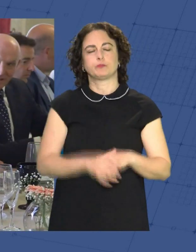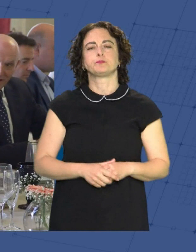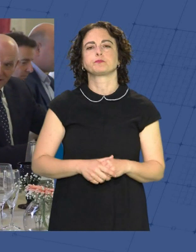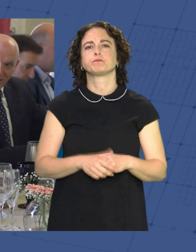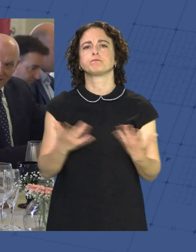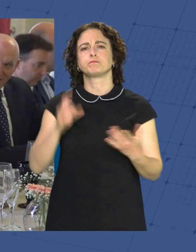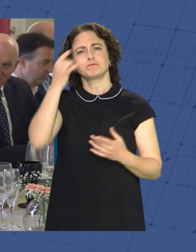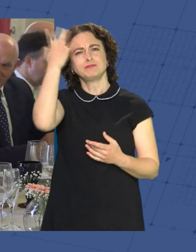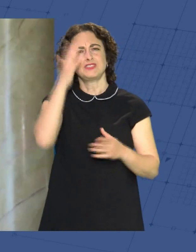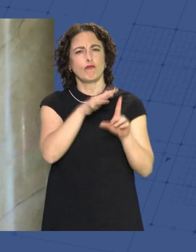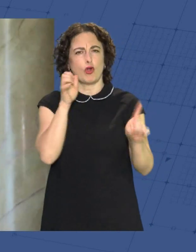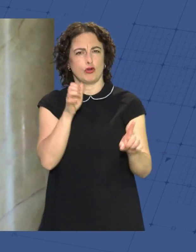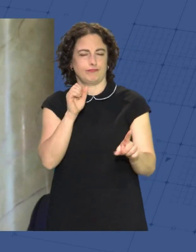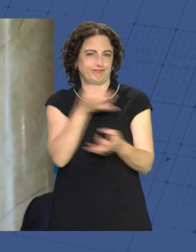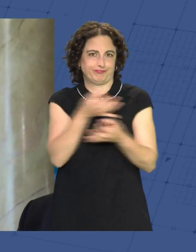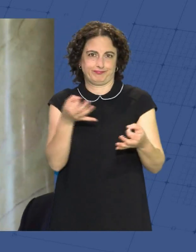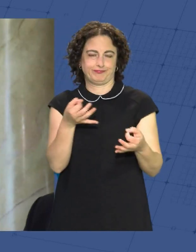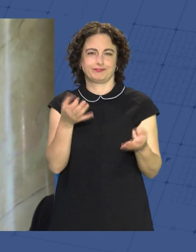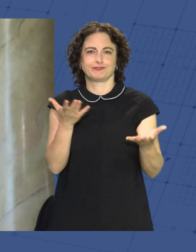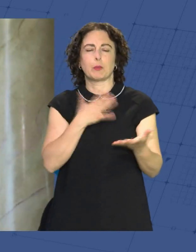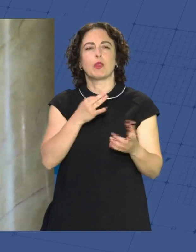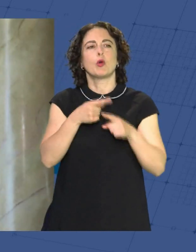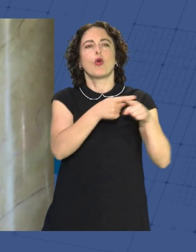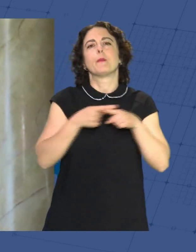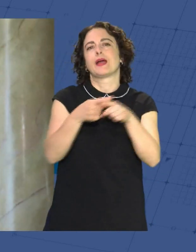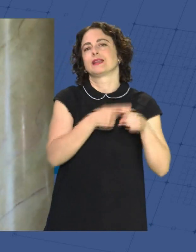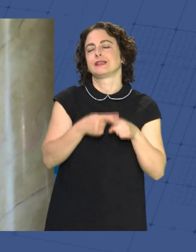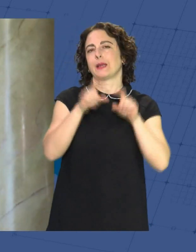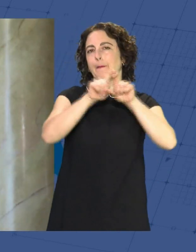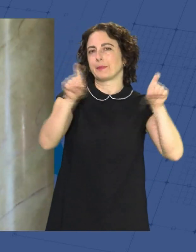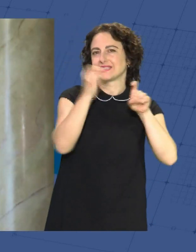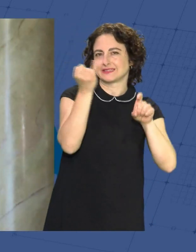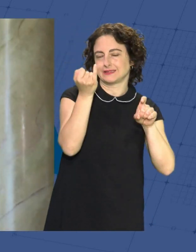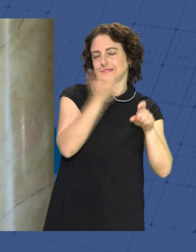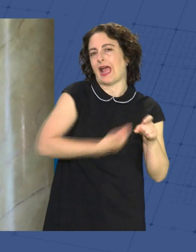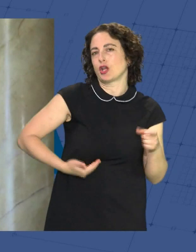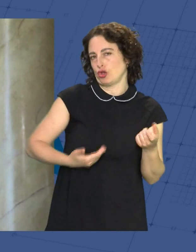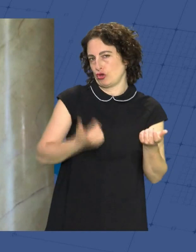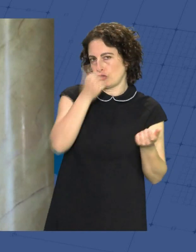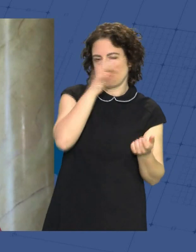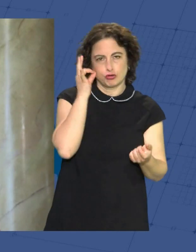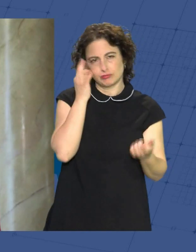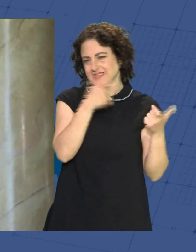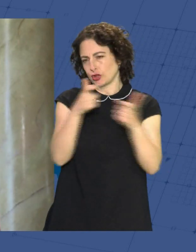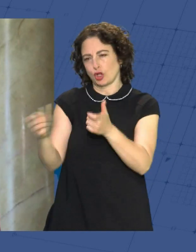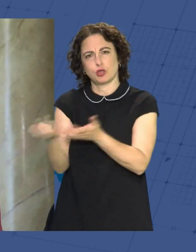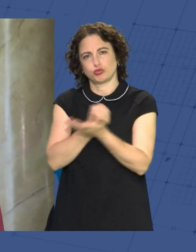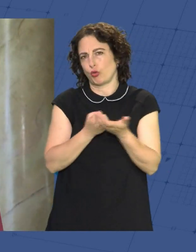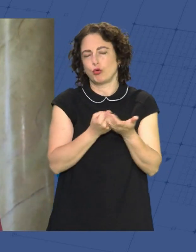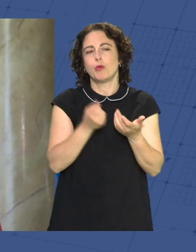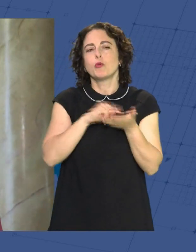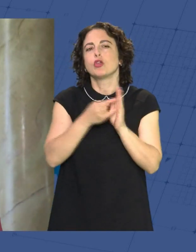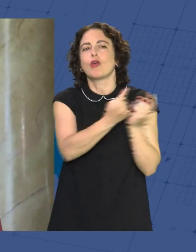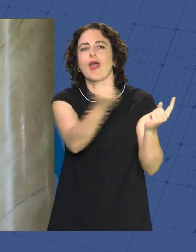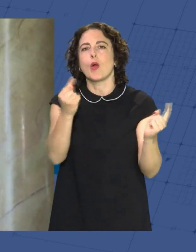la idea de este foro, muy acertada, es que podamos compartir con empresarios y empresarias de todos los sectores cuáles son los proyectos que